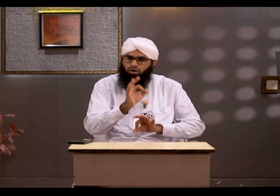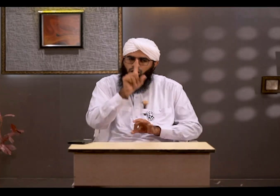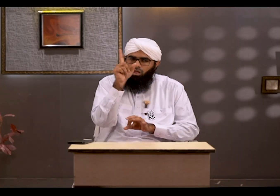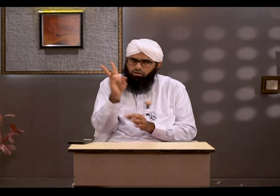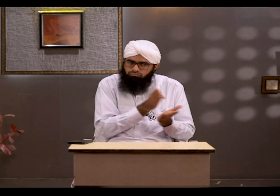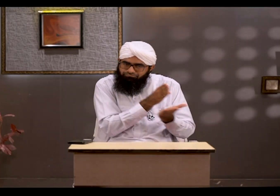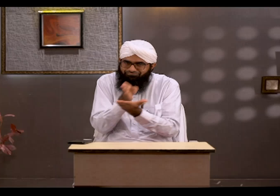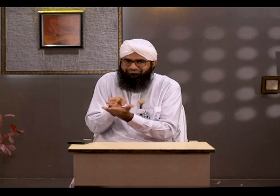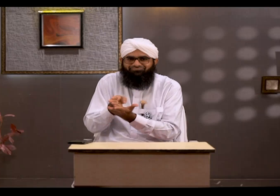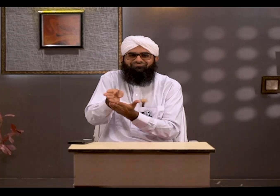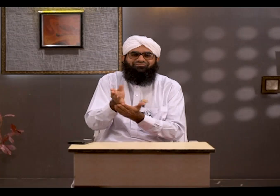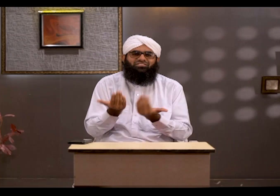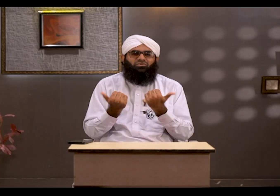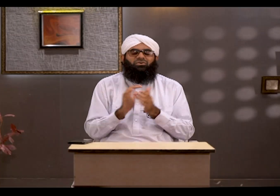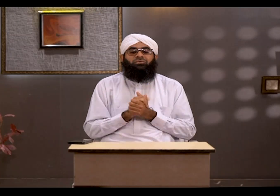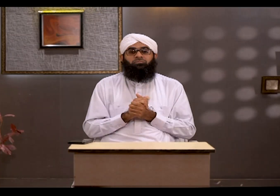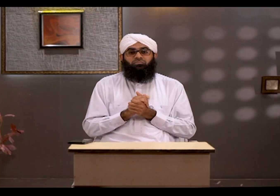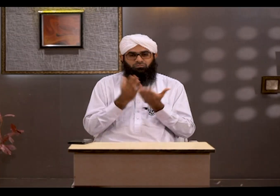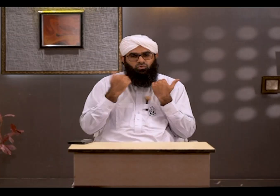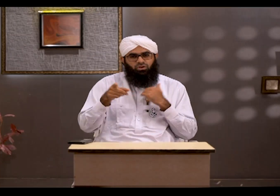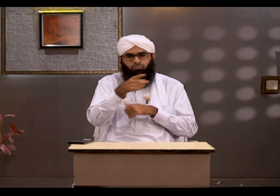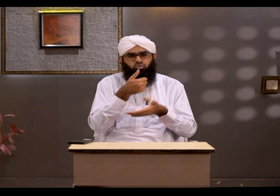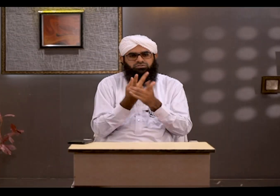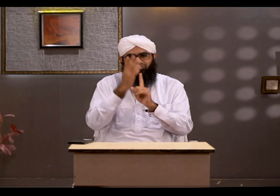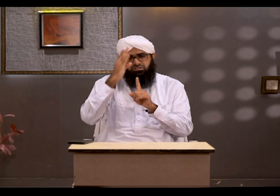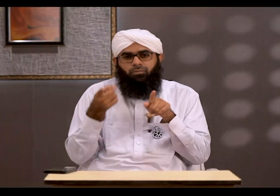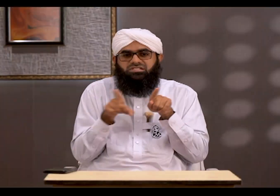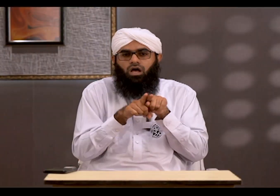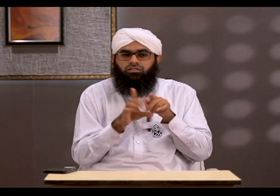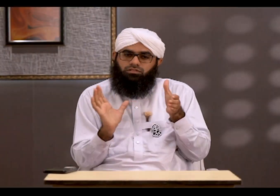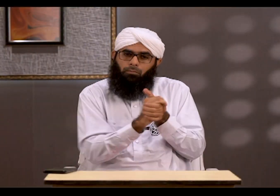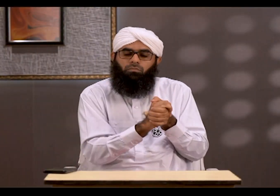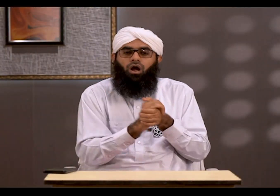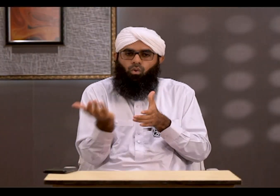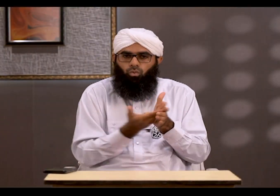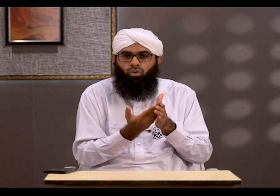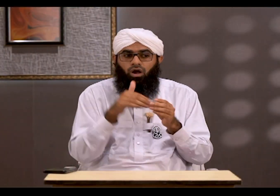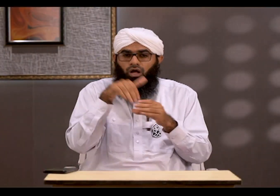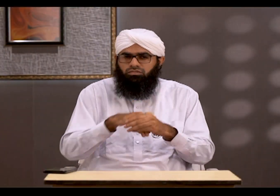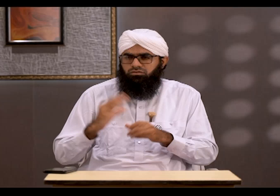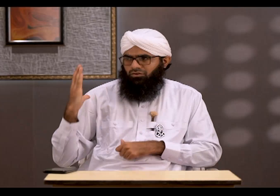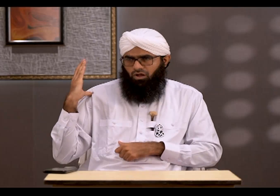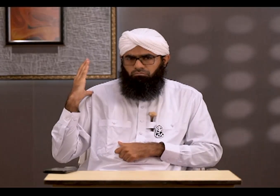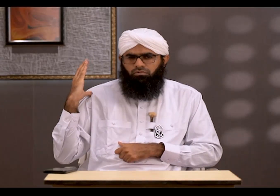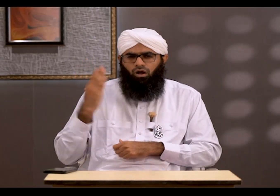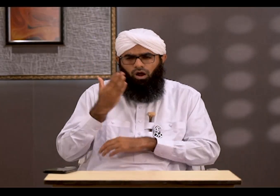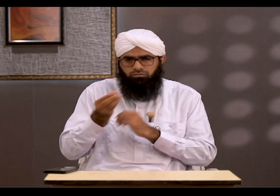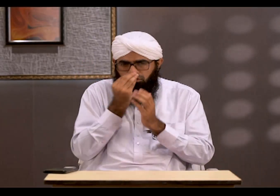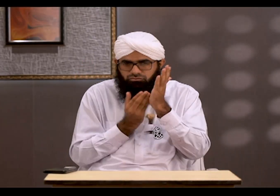تو آئیے دعوت اسلامی سے وابستہ ہو جائیے، یا آپ کو دنیا میں نیکی کے کاموں میں لگا کر آخرت میں جنت الفردوس کا